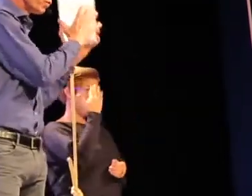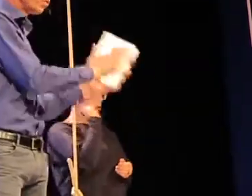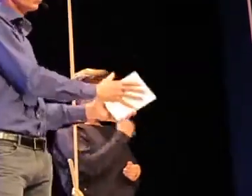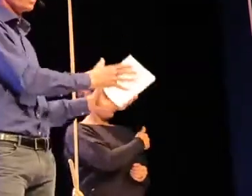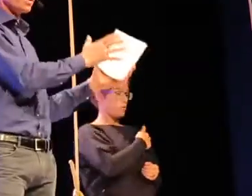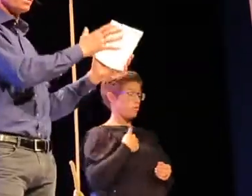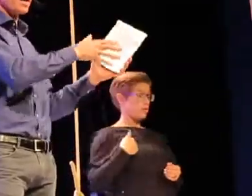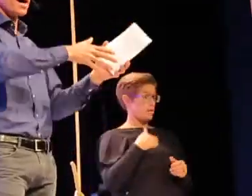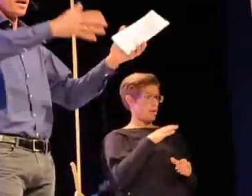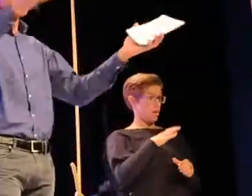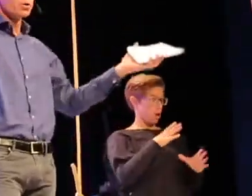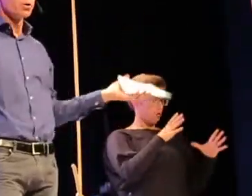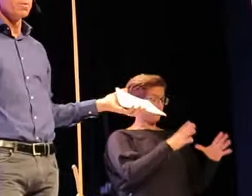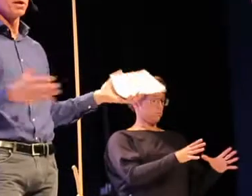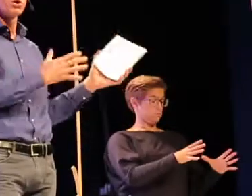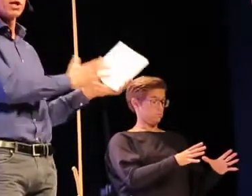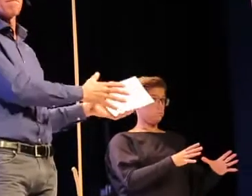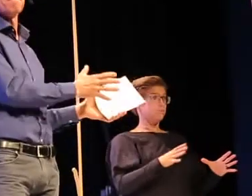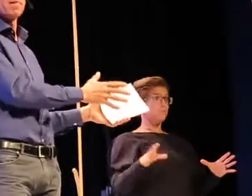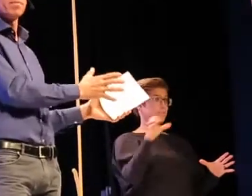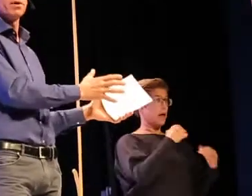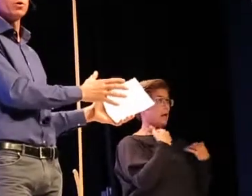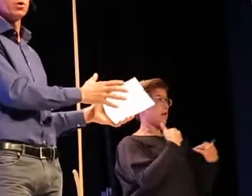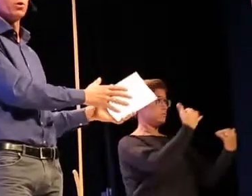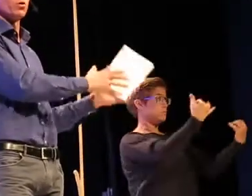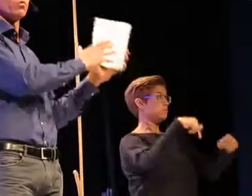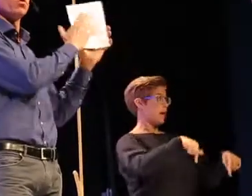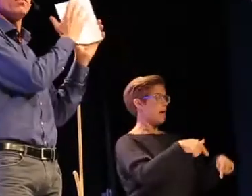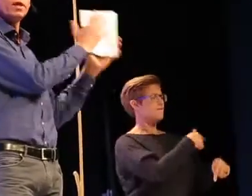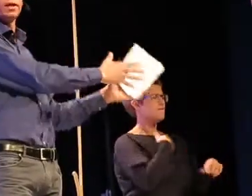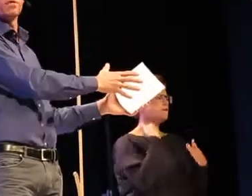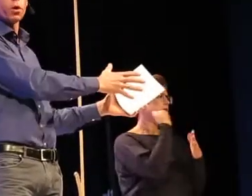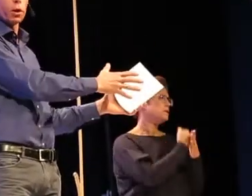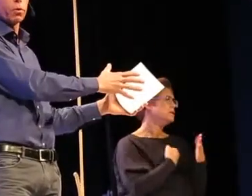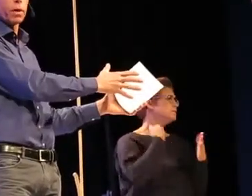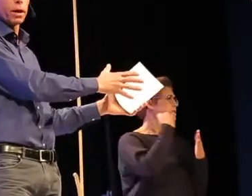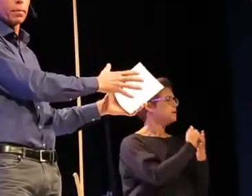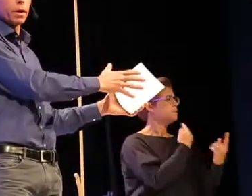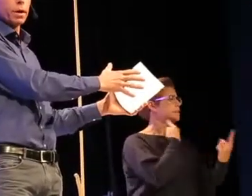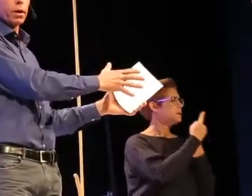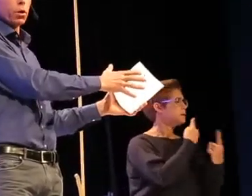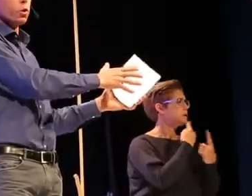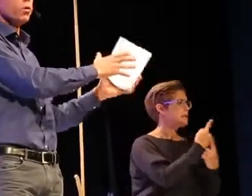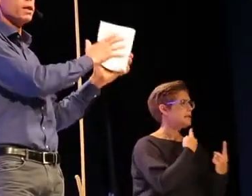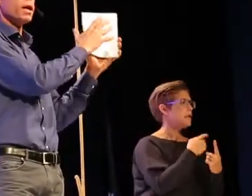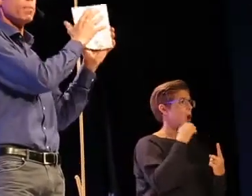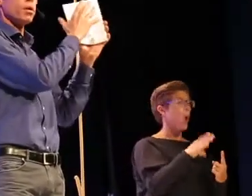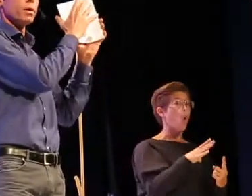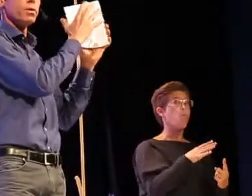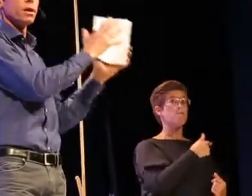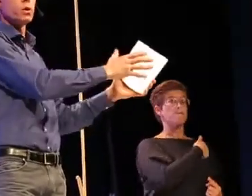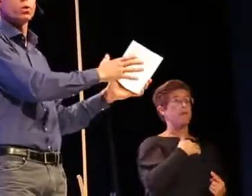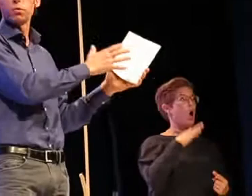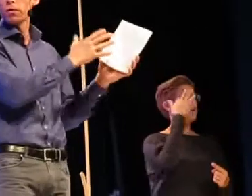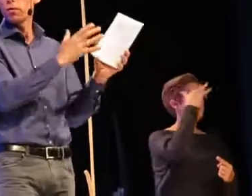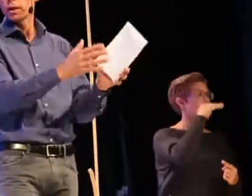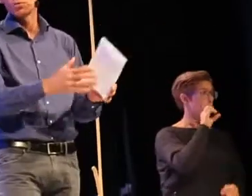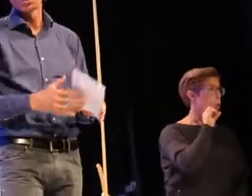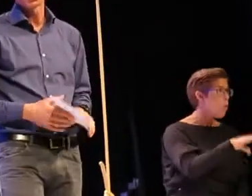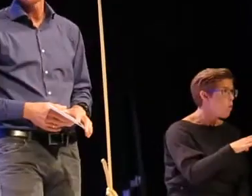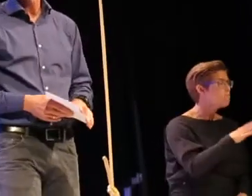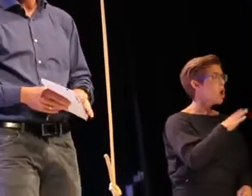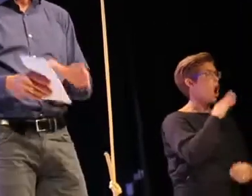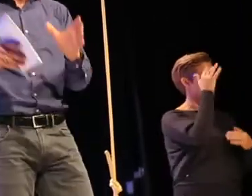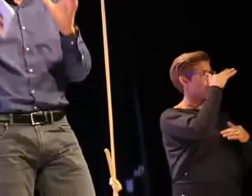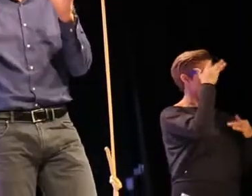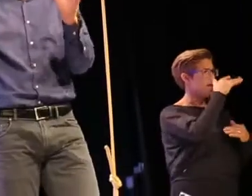vi var tvungna, alla oss i rummet, att kämpa med en diskussion om huruvida vi har ett problem. Och huruvida det här problemet är tillräckligt stort för att vi